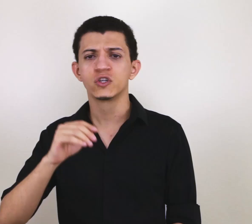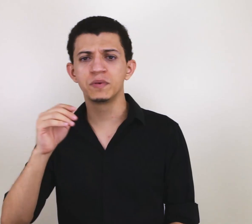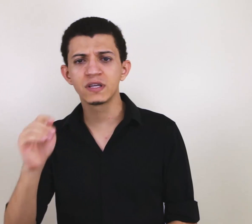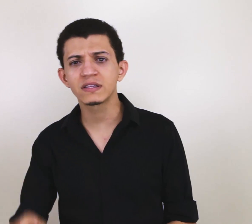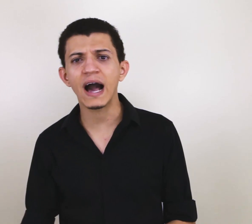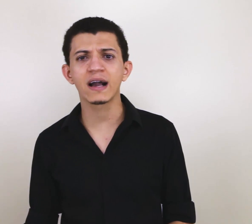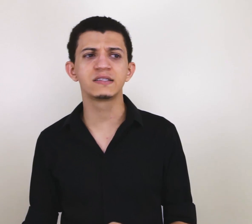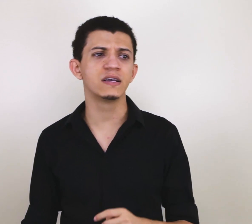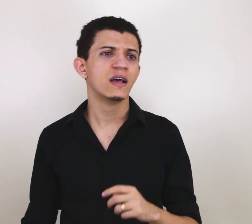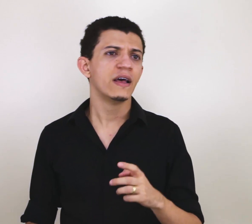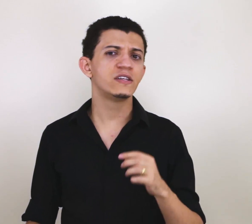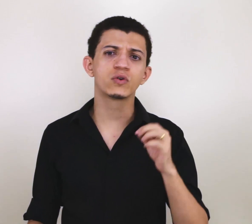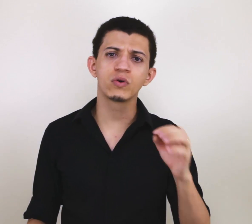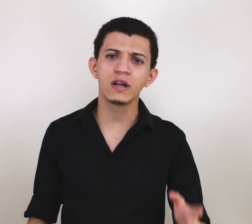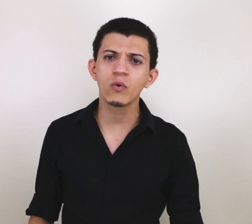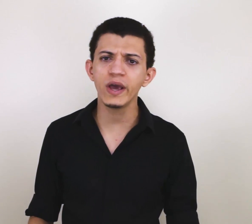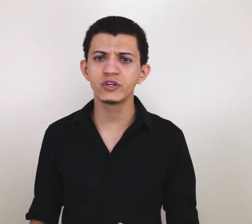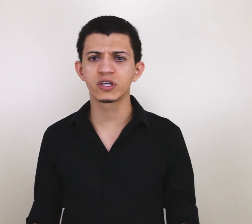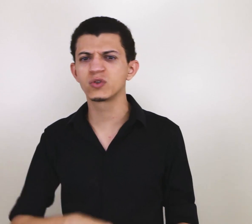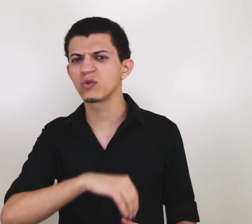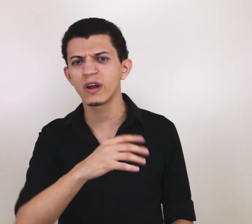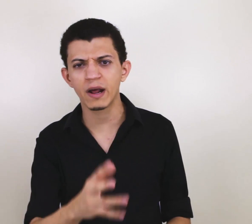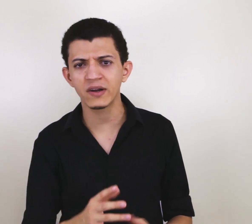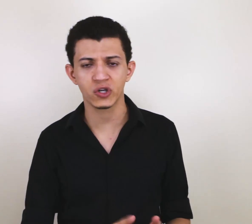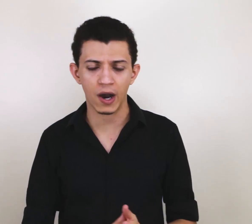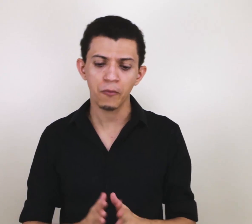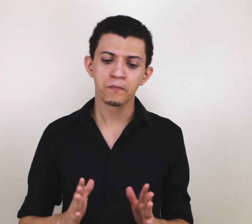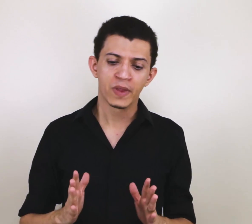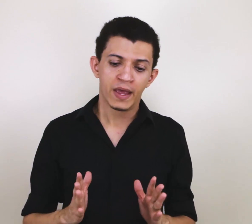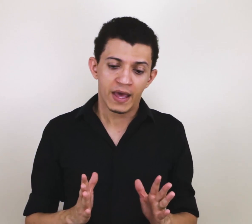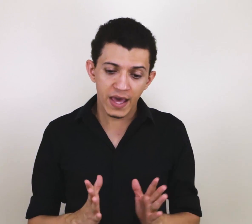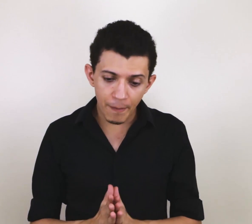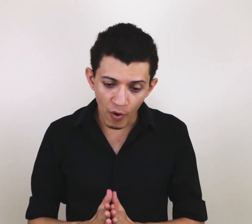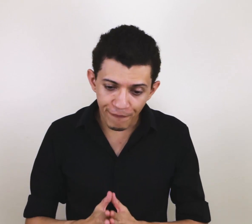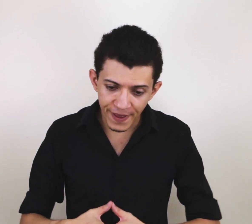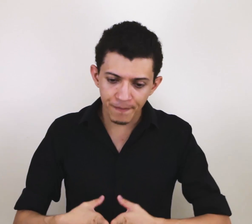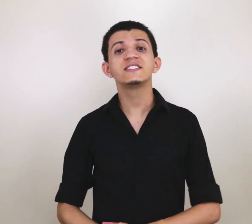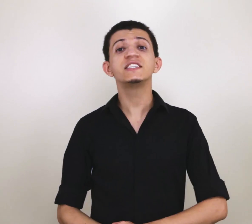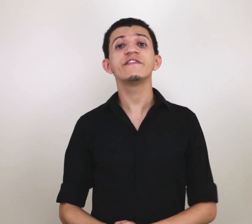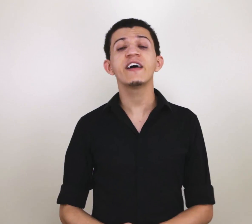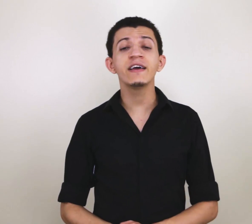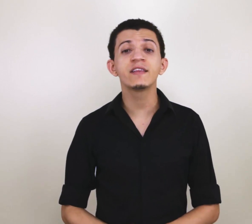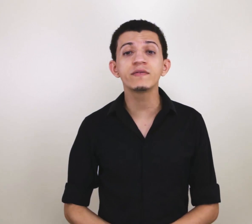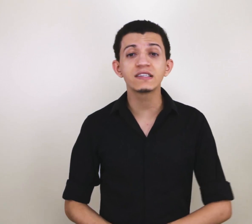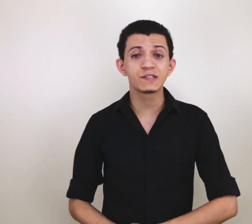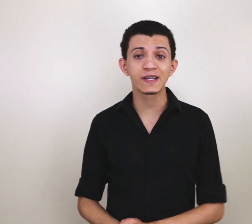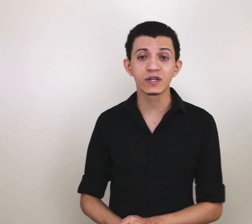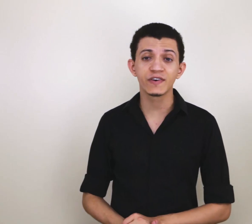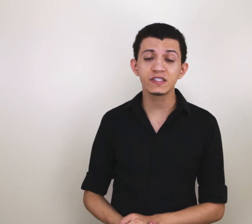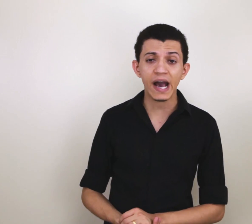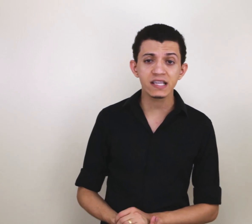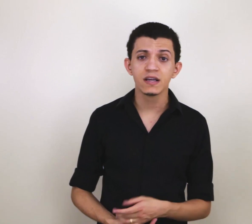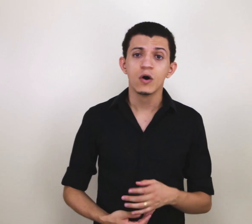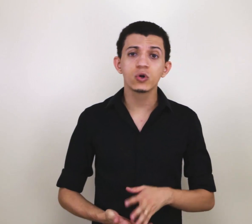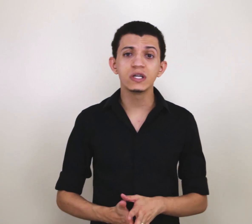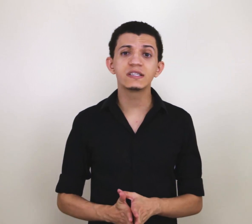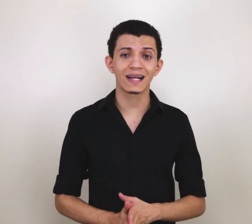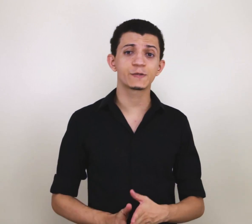sobre sintaxe, estrutura linguística, estrutura gramatical. E, por fim, a gente vai falar, então, das expressões faciais utilizadas para